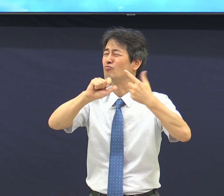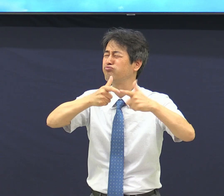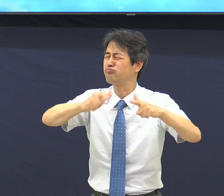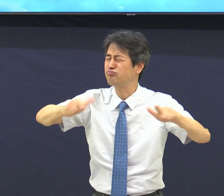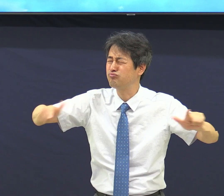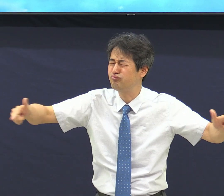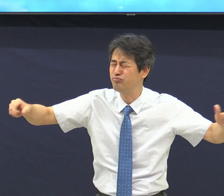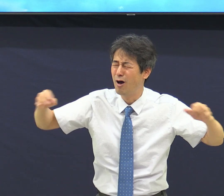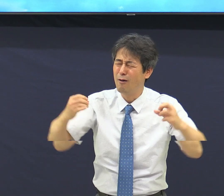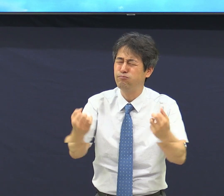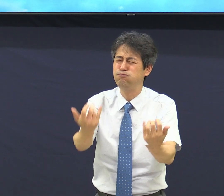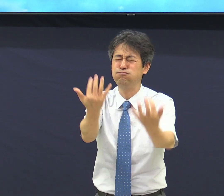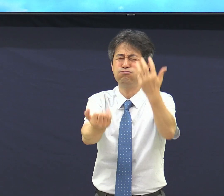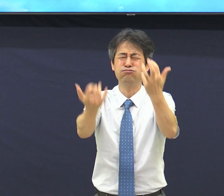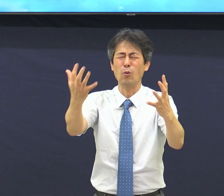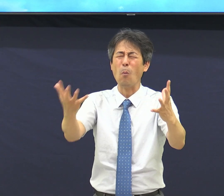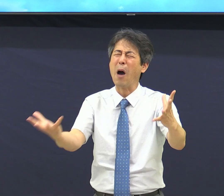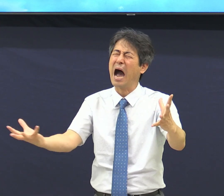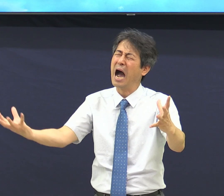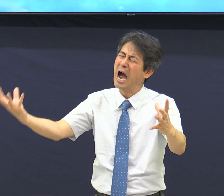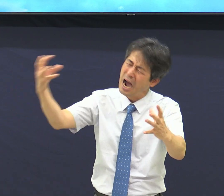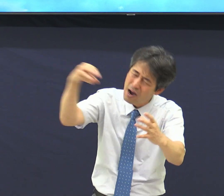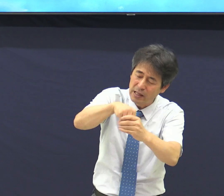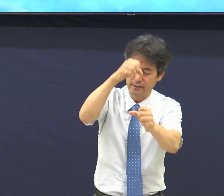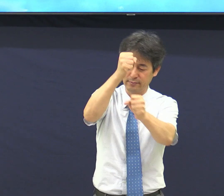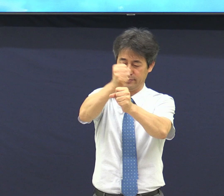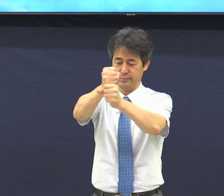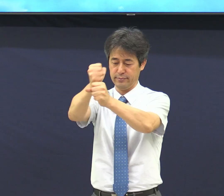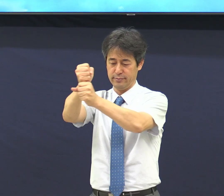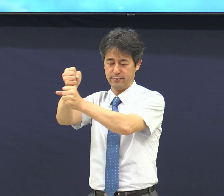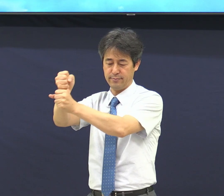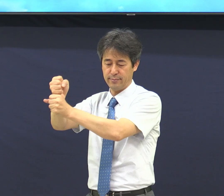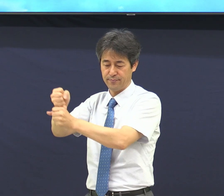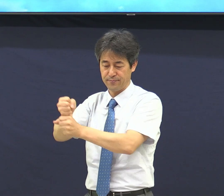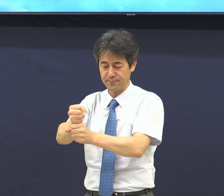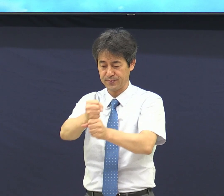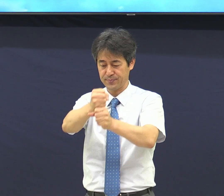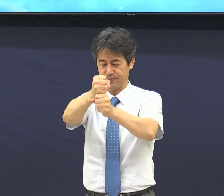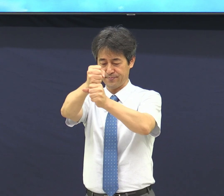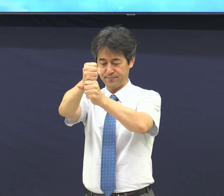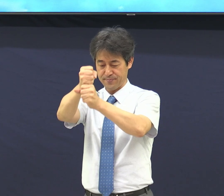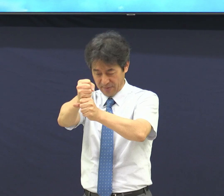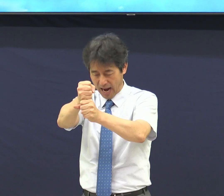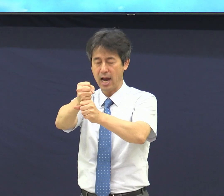사람과 모든 만물, 동물들과 이 세상의 모든 것을 지으셨습니다.